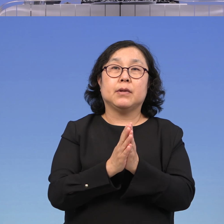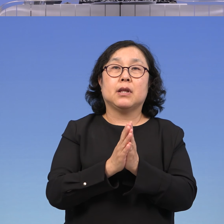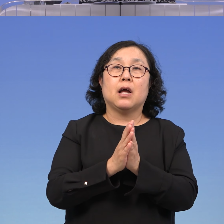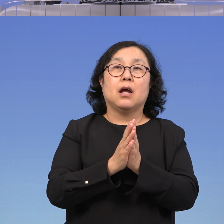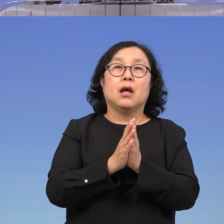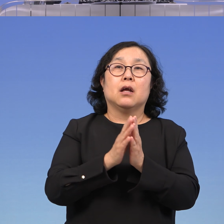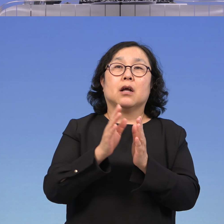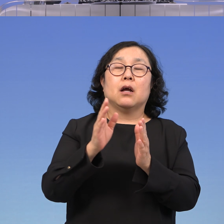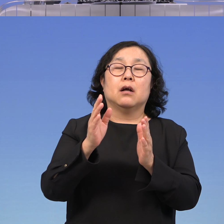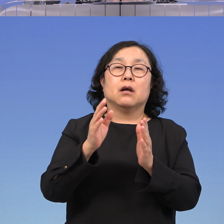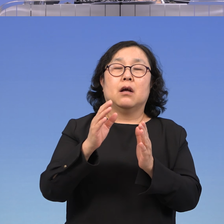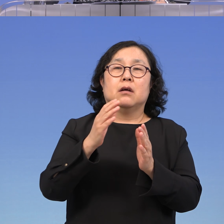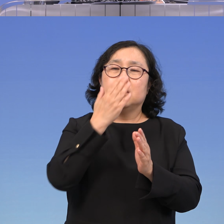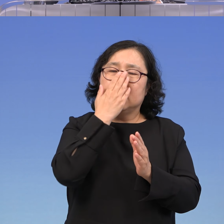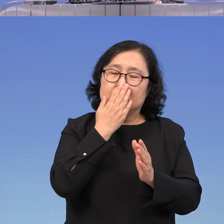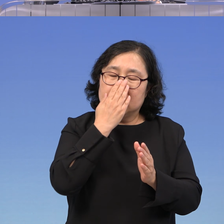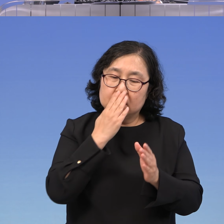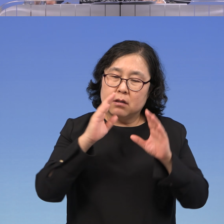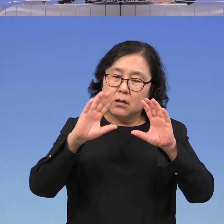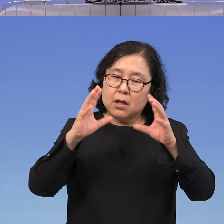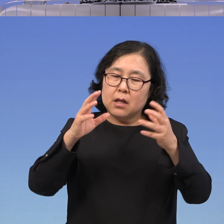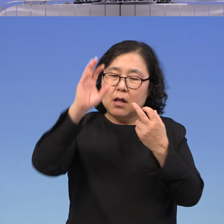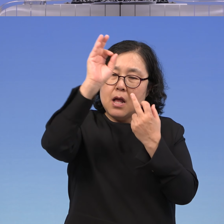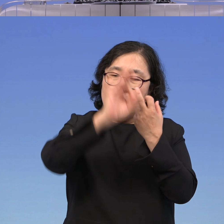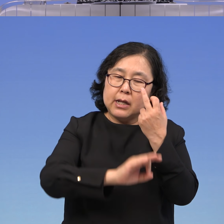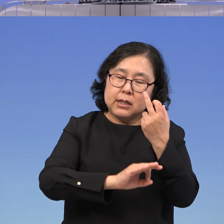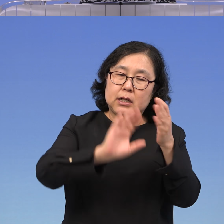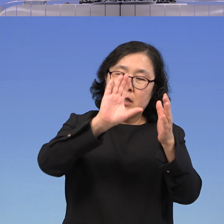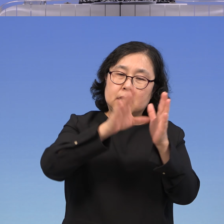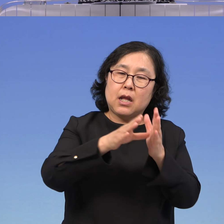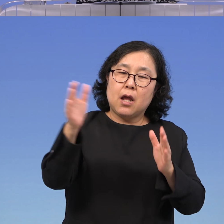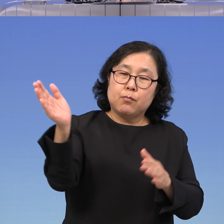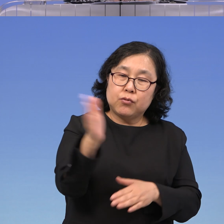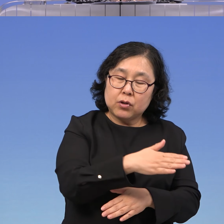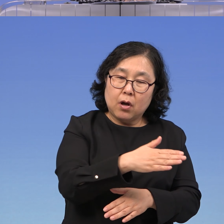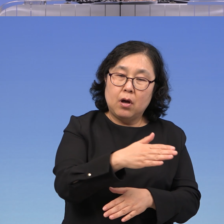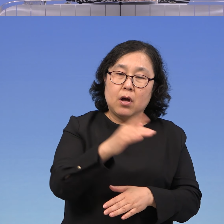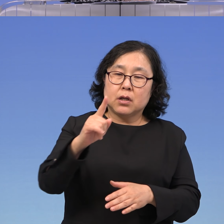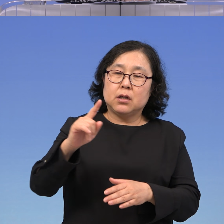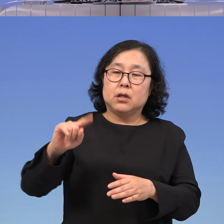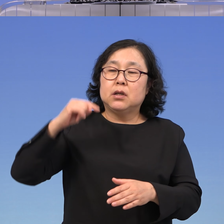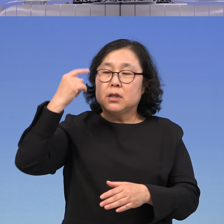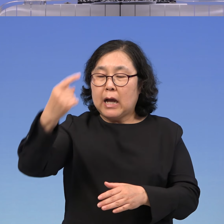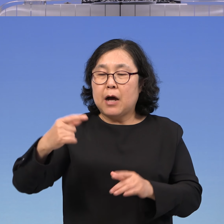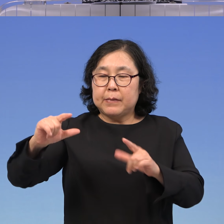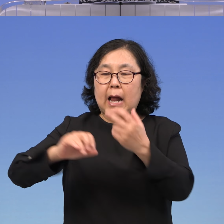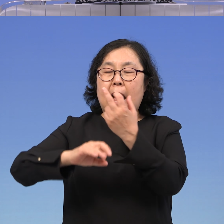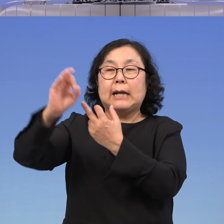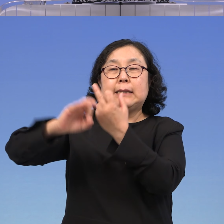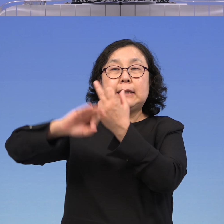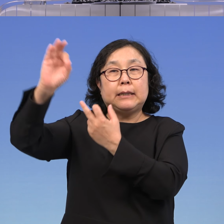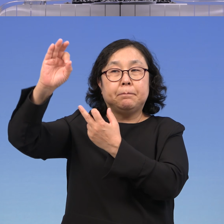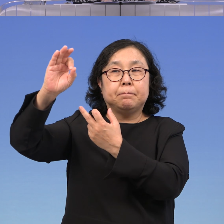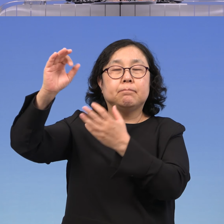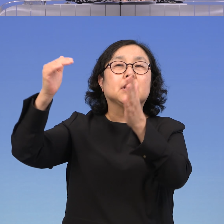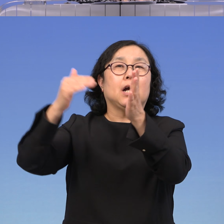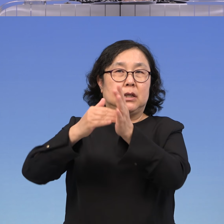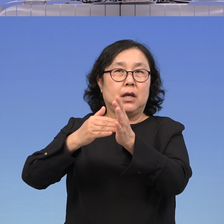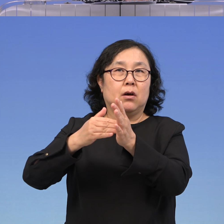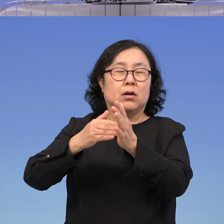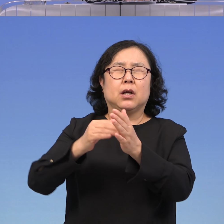그다음 오후에 끝이 난다고 합니다 그러니까 점으로 해질 때 를 강조한 두는 사람들이 안식일이 끝나기를 기다린